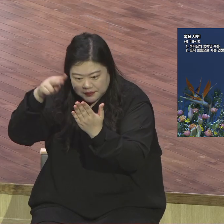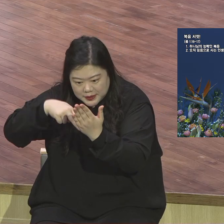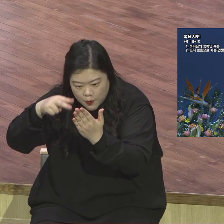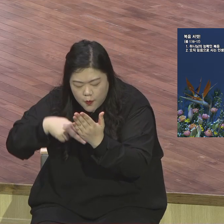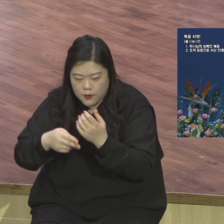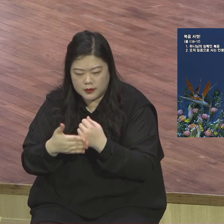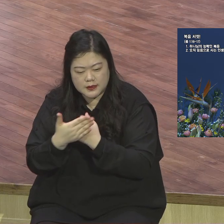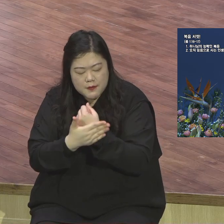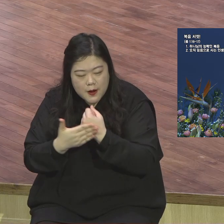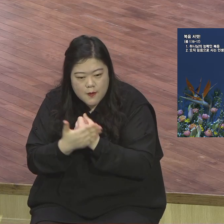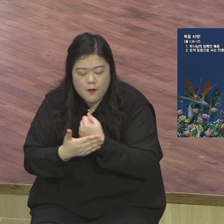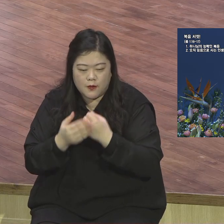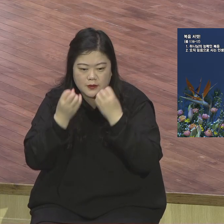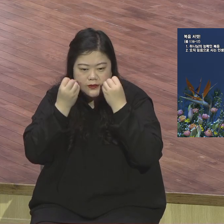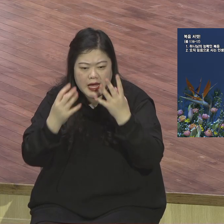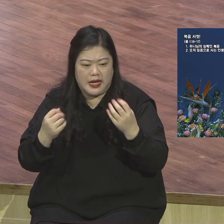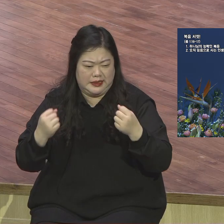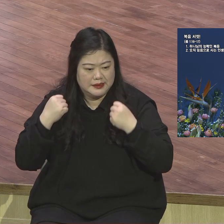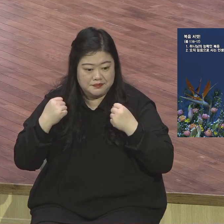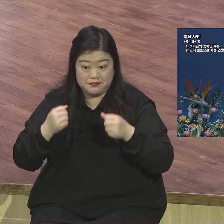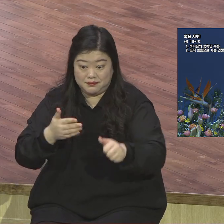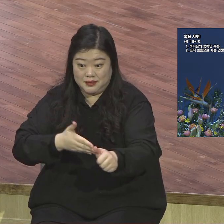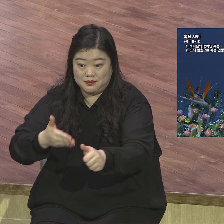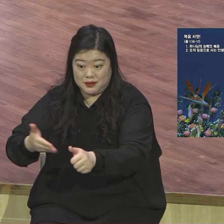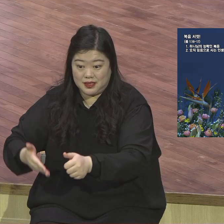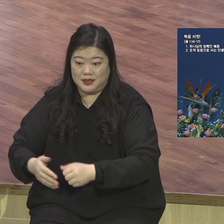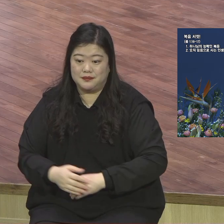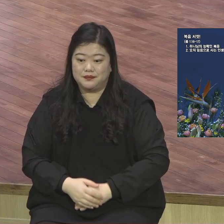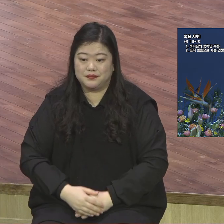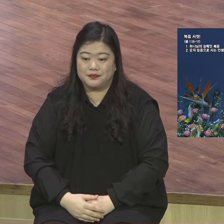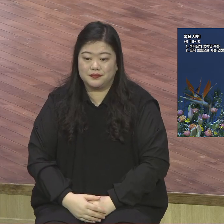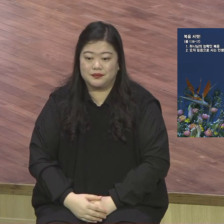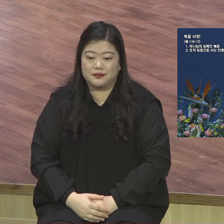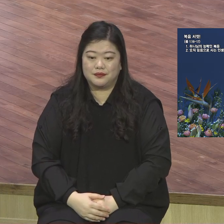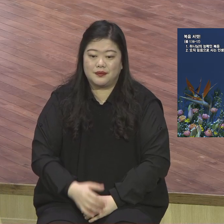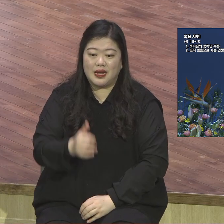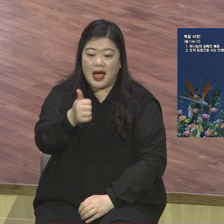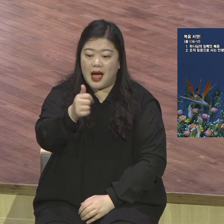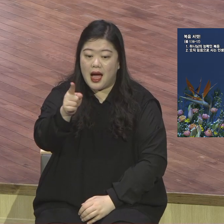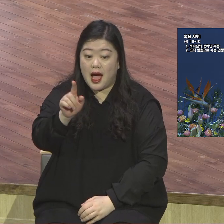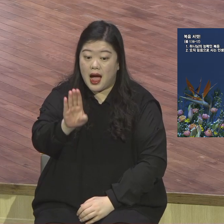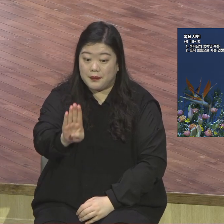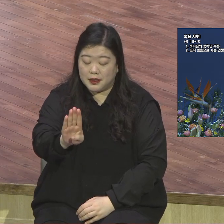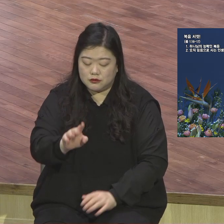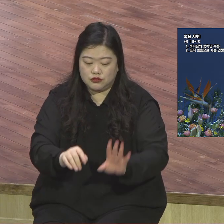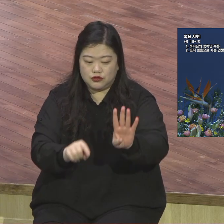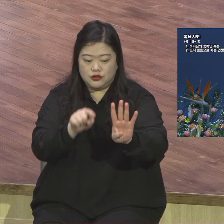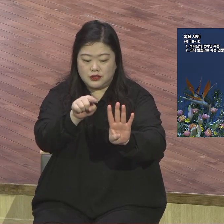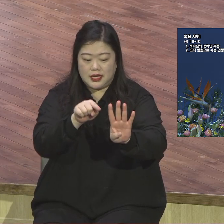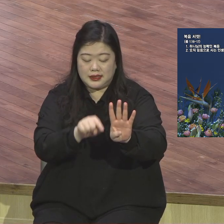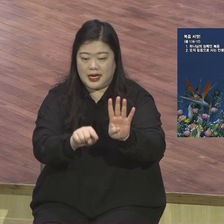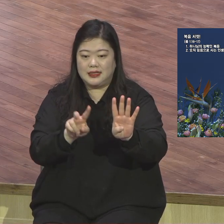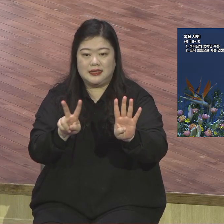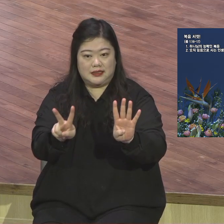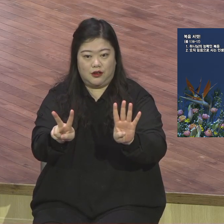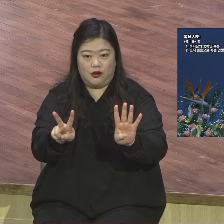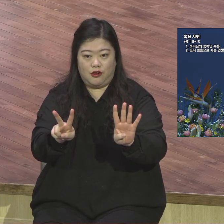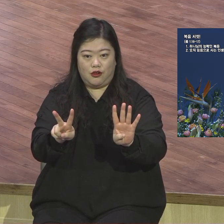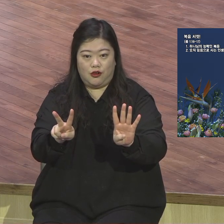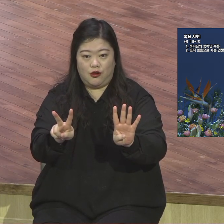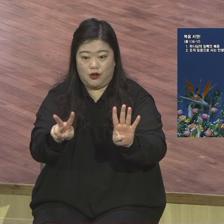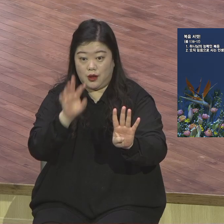바울은 특별히 하박국 2장 4절의 말씀을 인용해서 오직 믿음의 중요성을